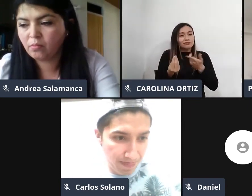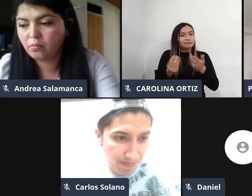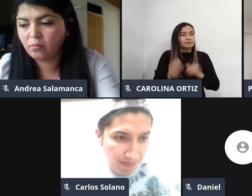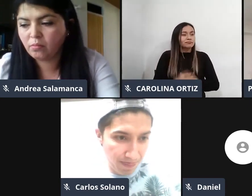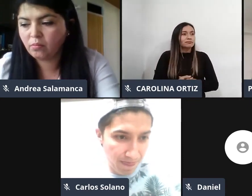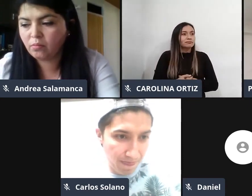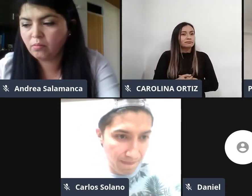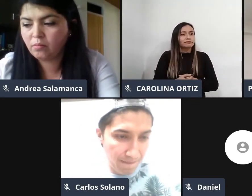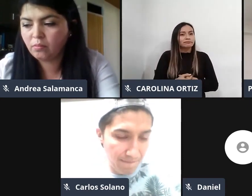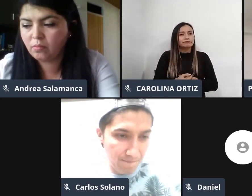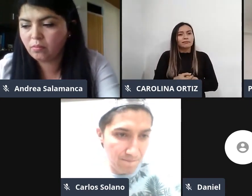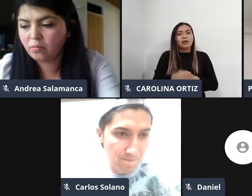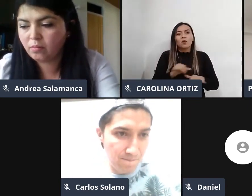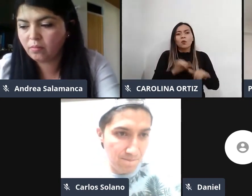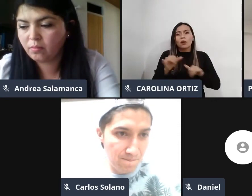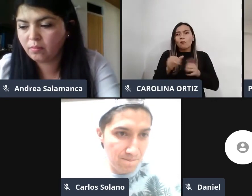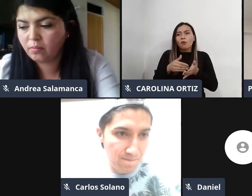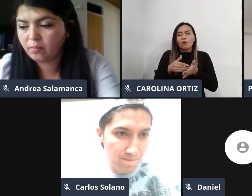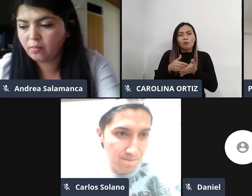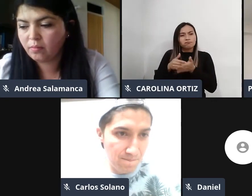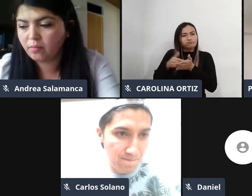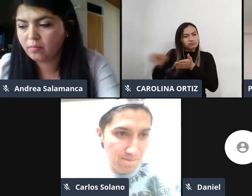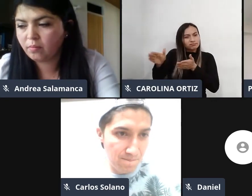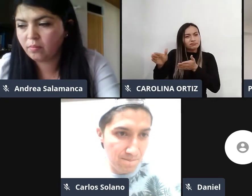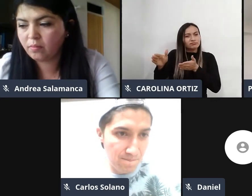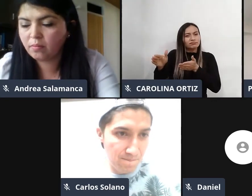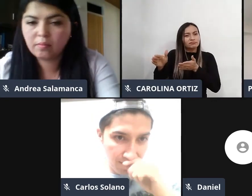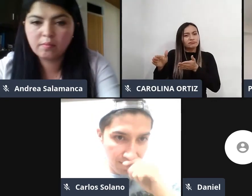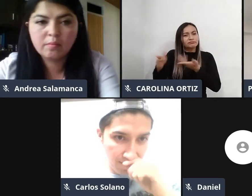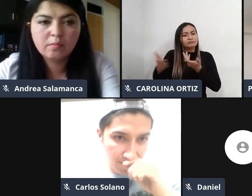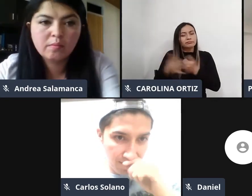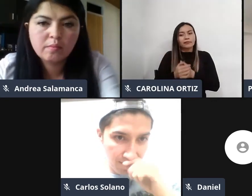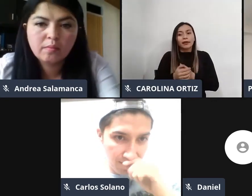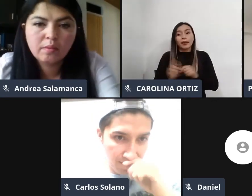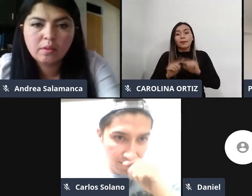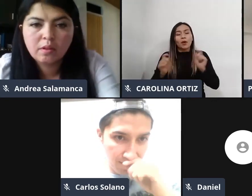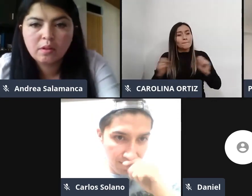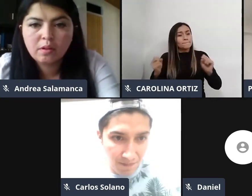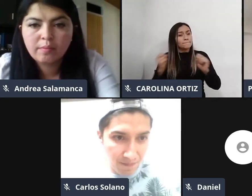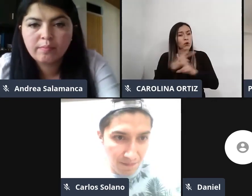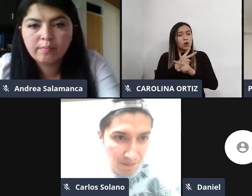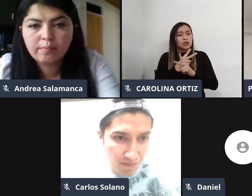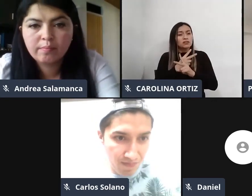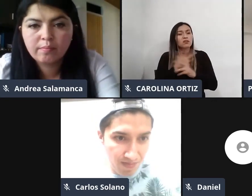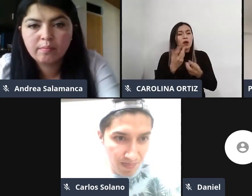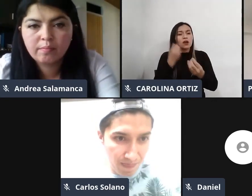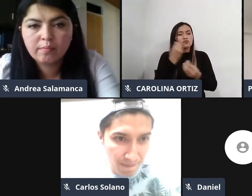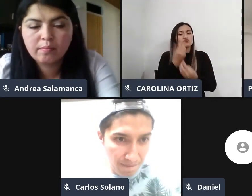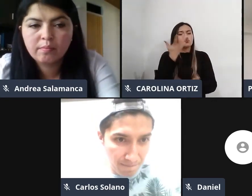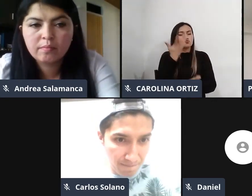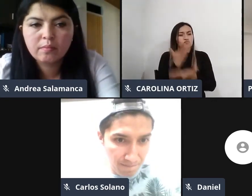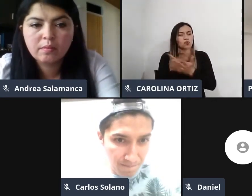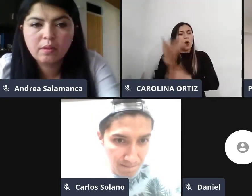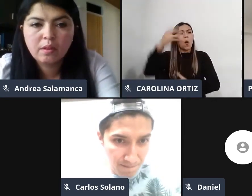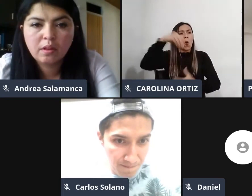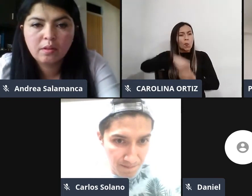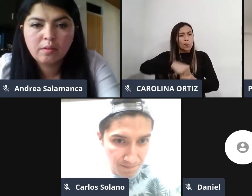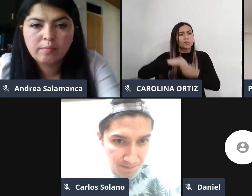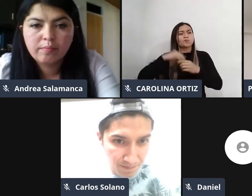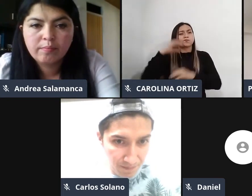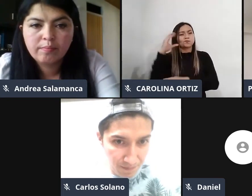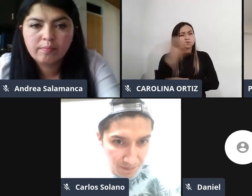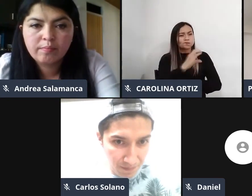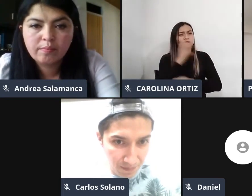y expulsa, pero también esta violencia estructural que quienes más la están padeciendo